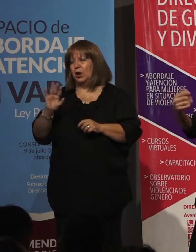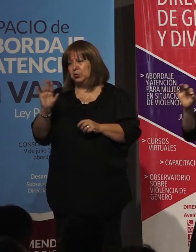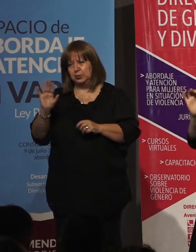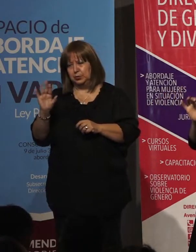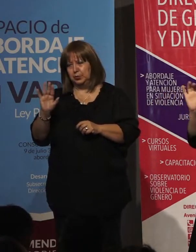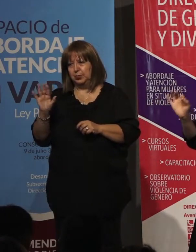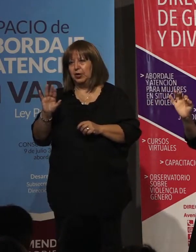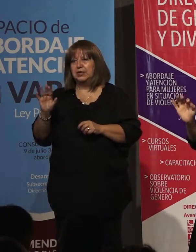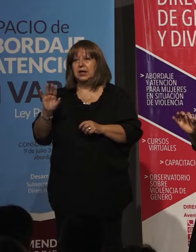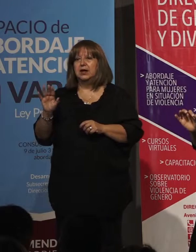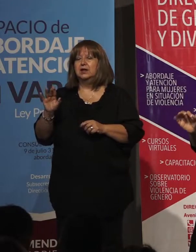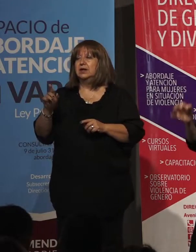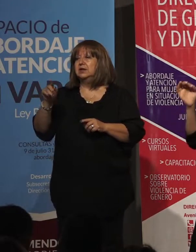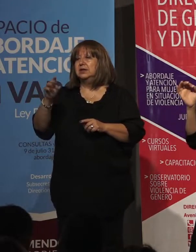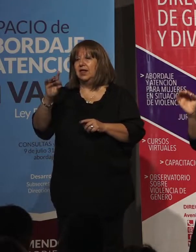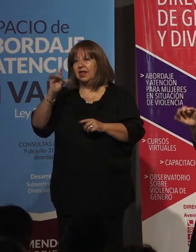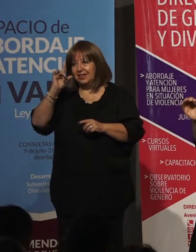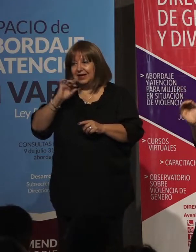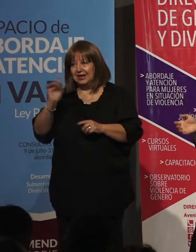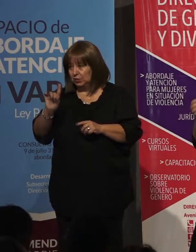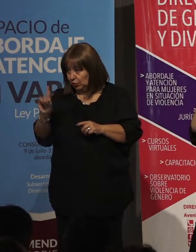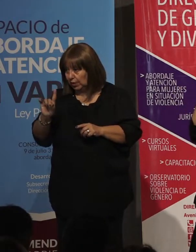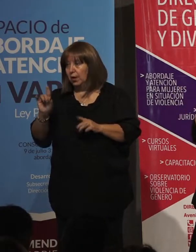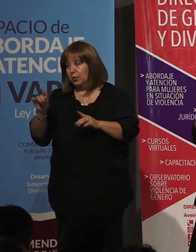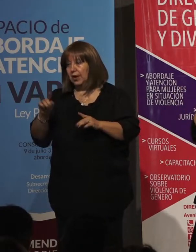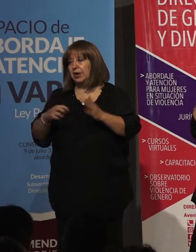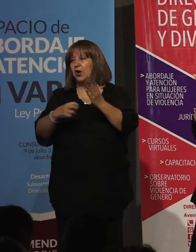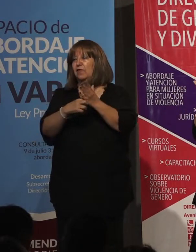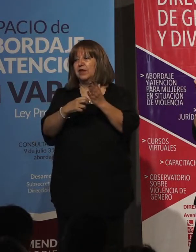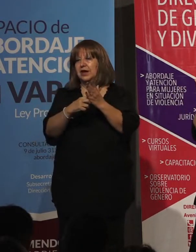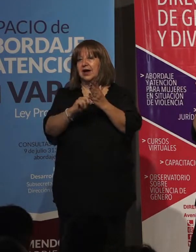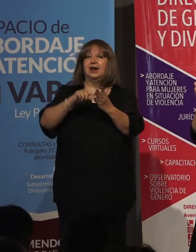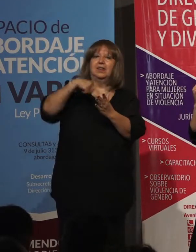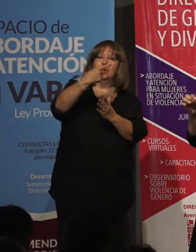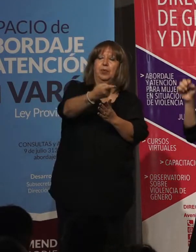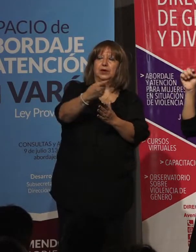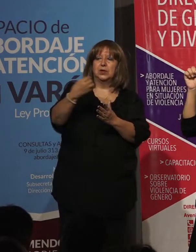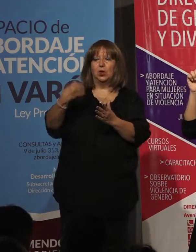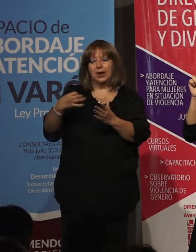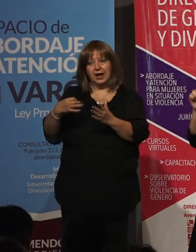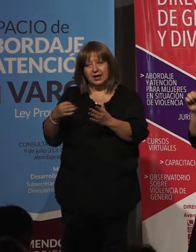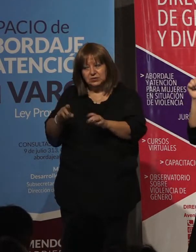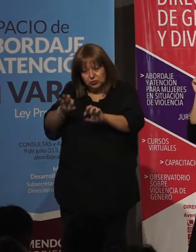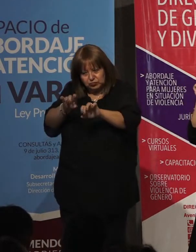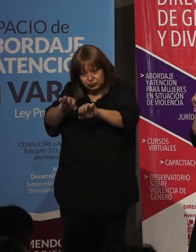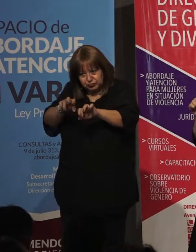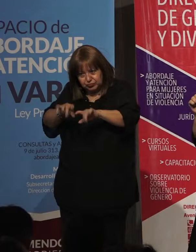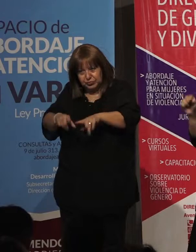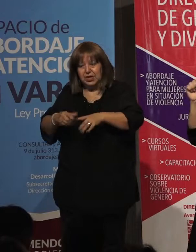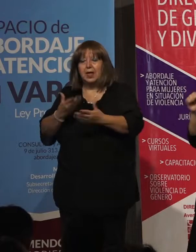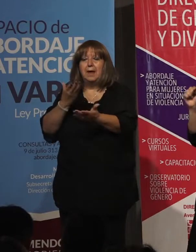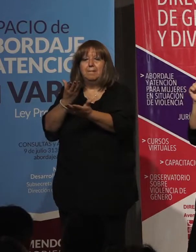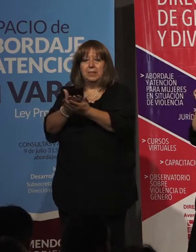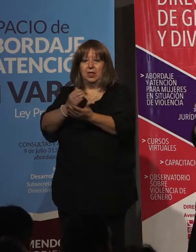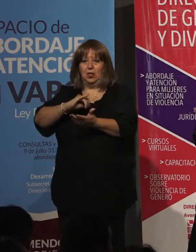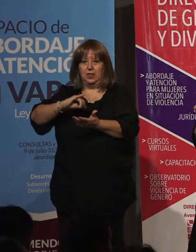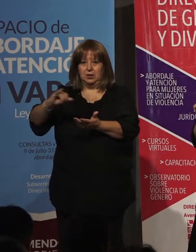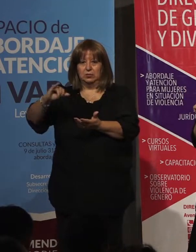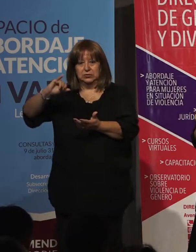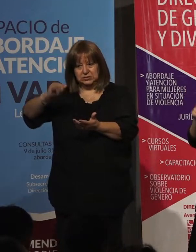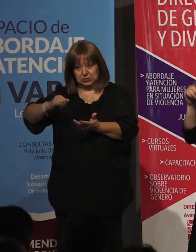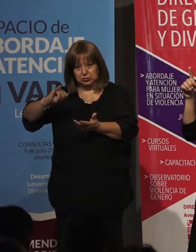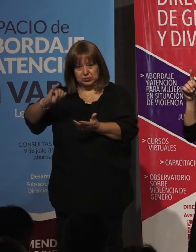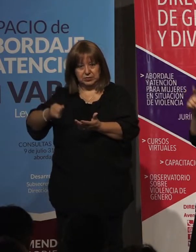No importa. Si no es delito, eso lo va a decidir el fiscal después. Ustedes tienen el derecho de exigir que les tomen la